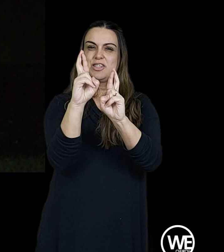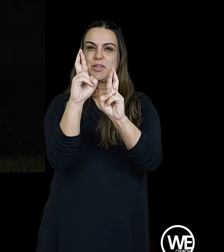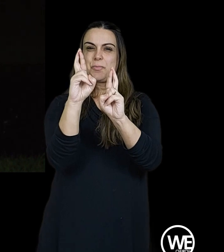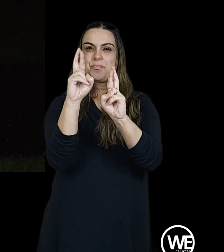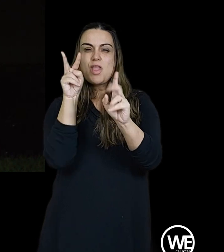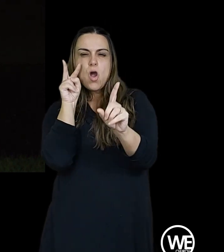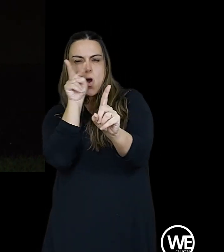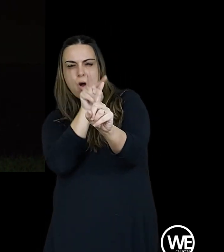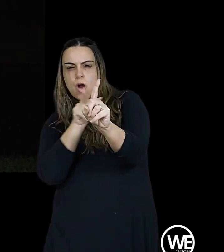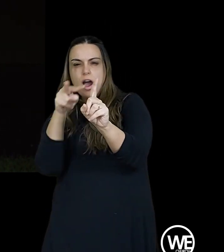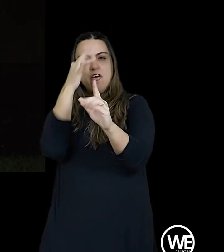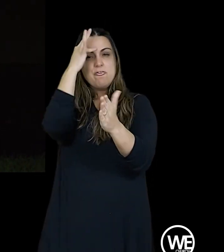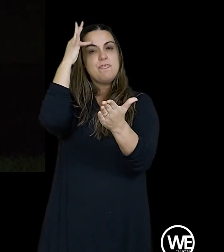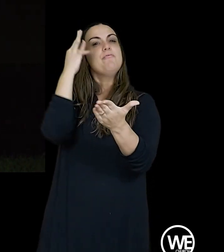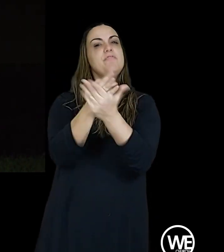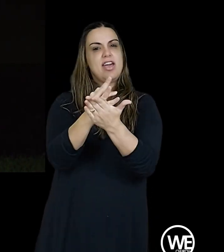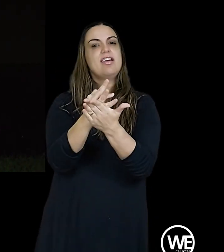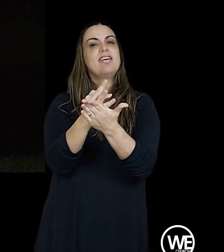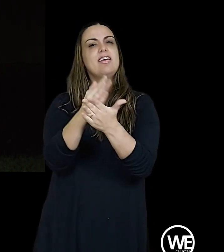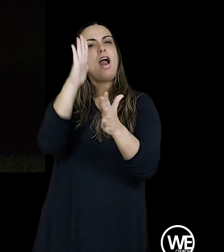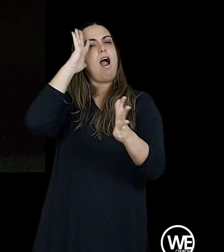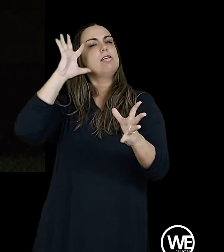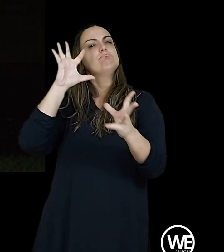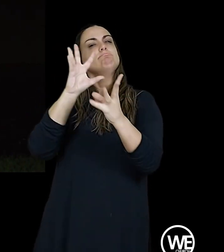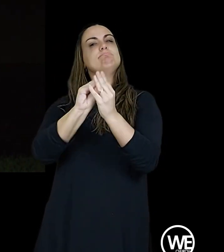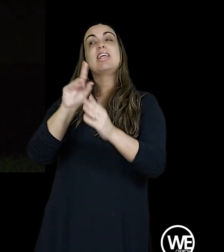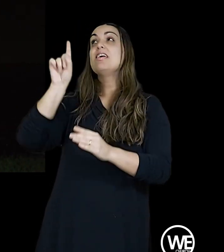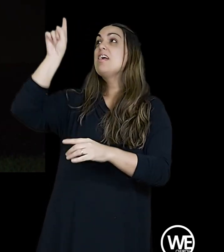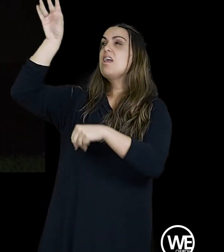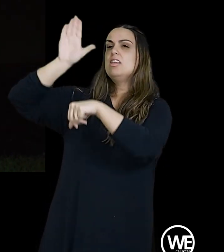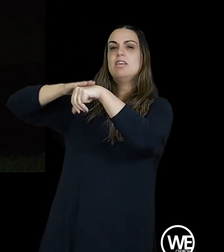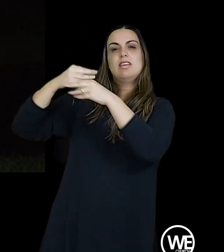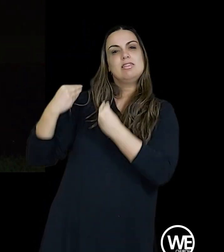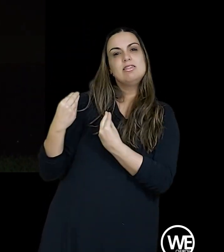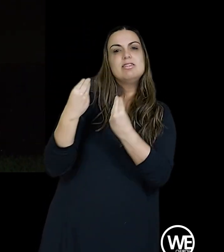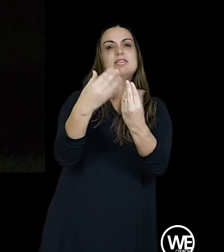os olhos da fé, entendendo que é Ele que